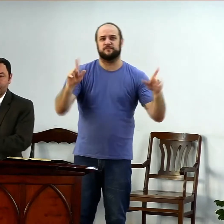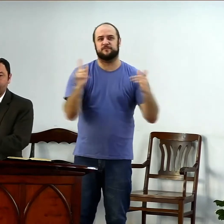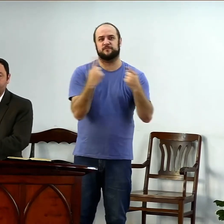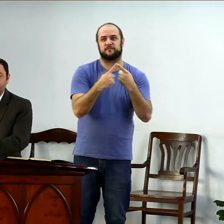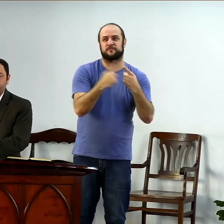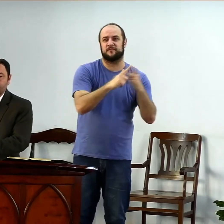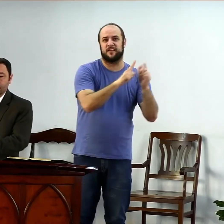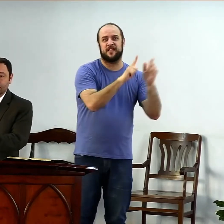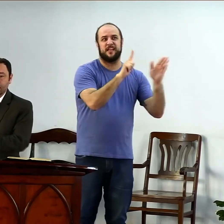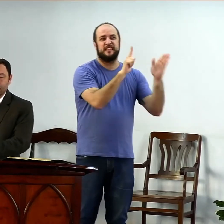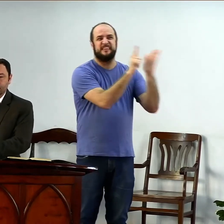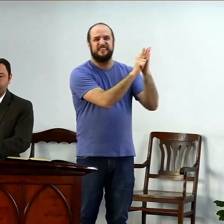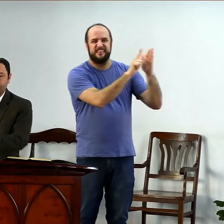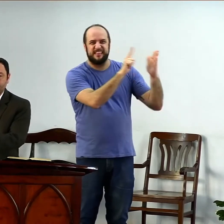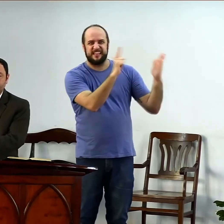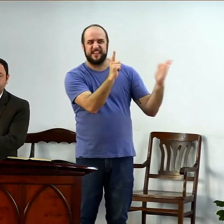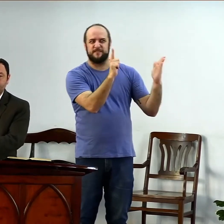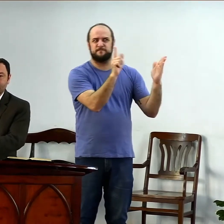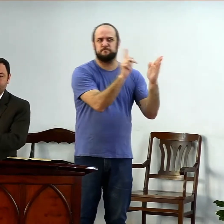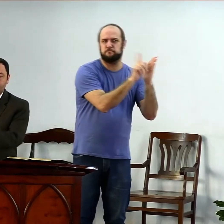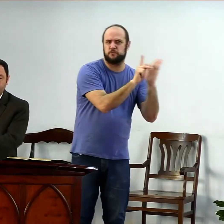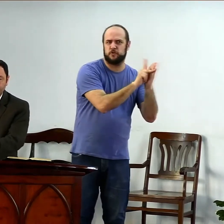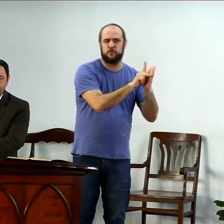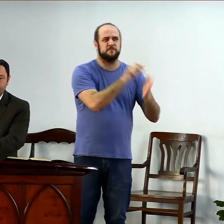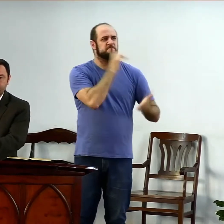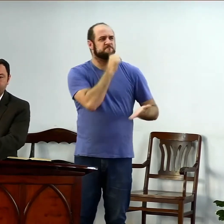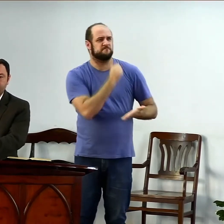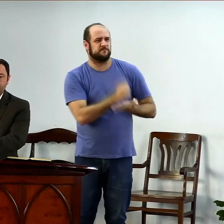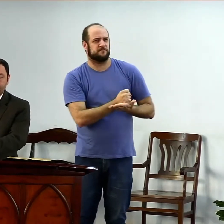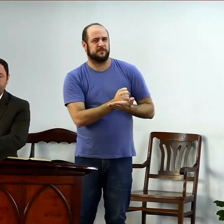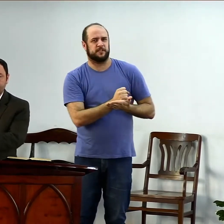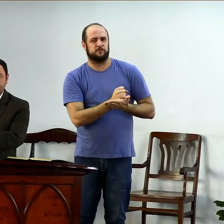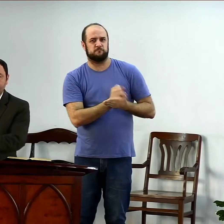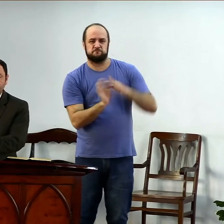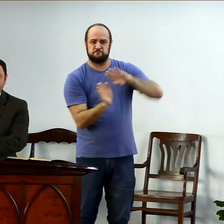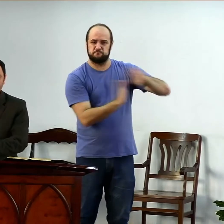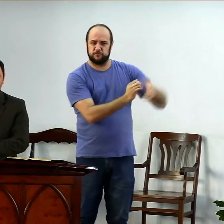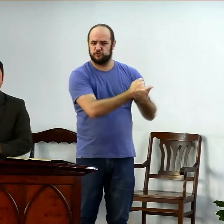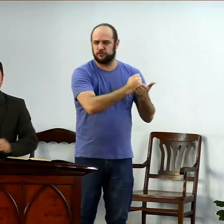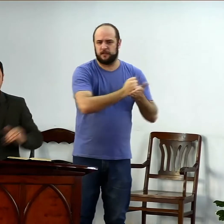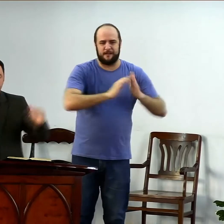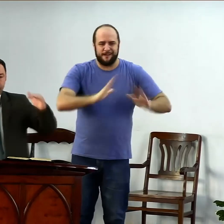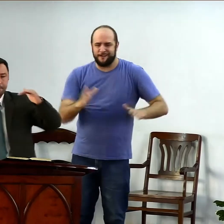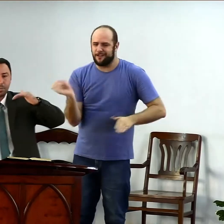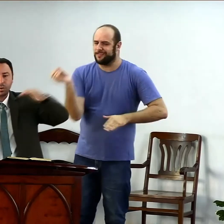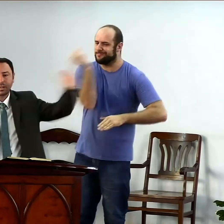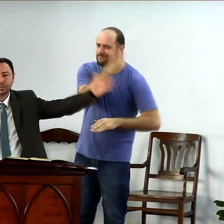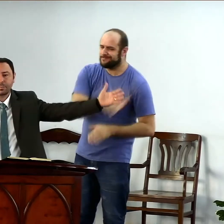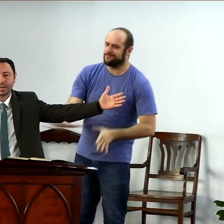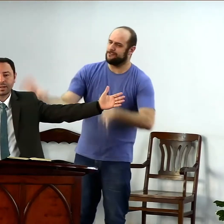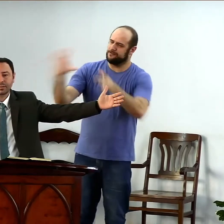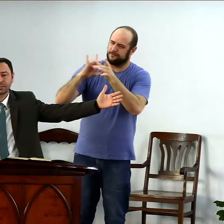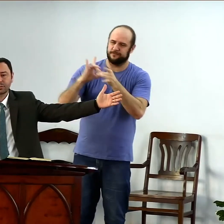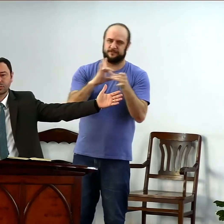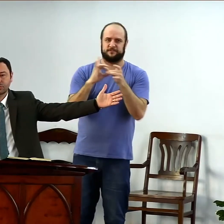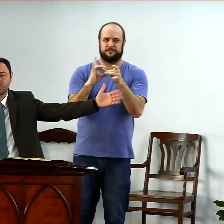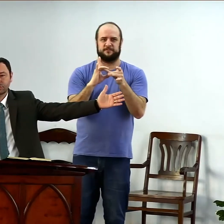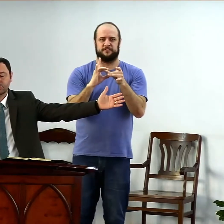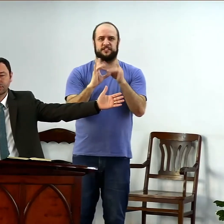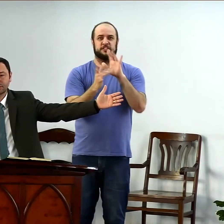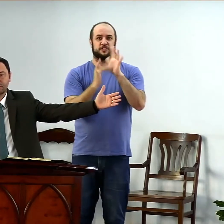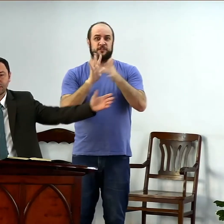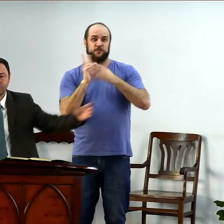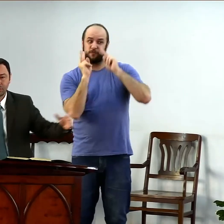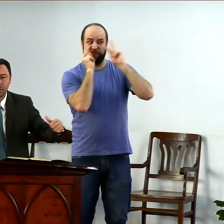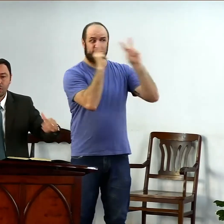observar a lei de Deus a partir dessa nova aliança, e ele então traz, olhando para a lei do